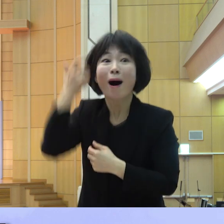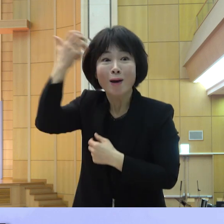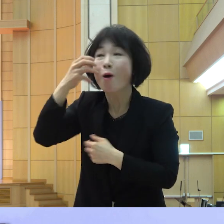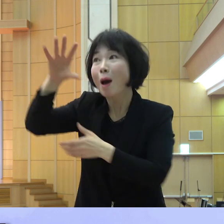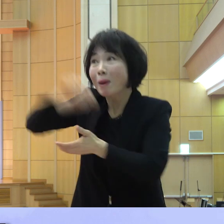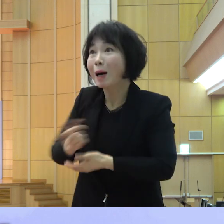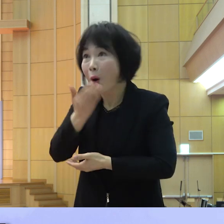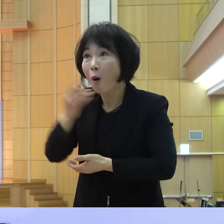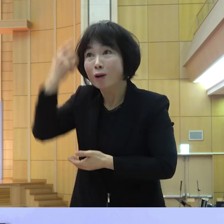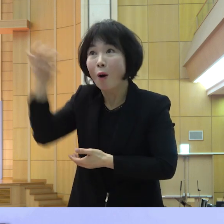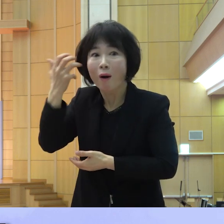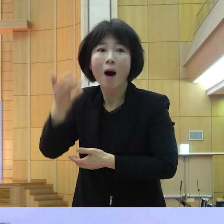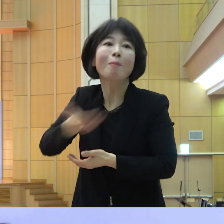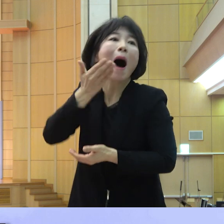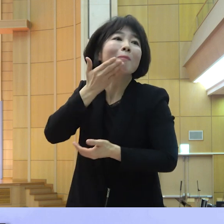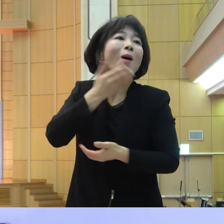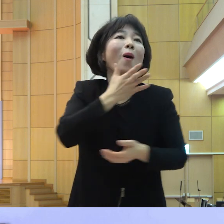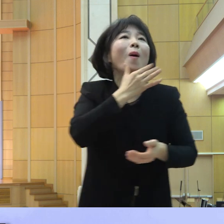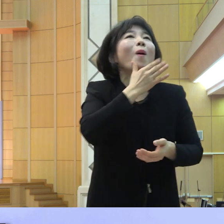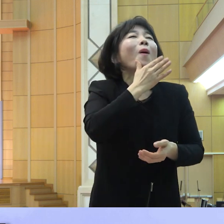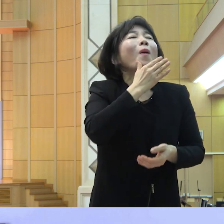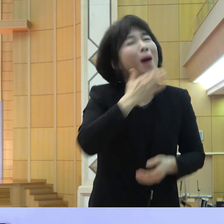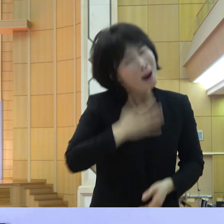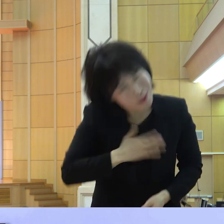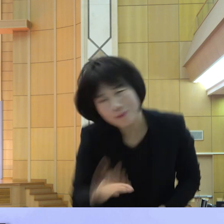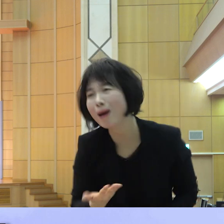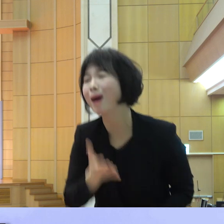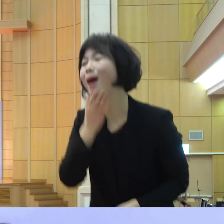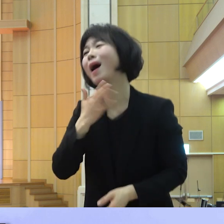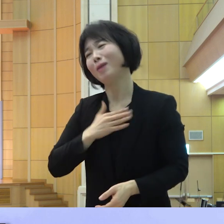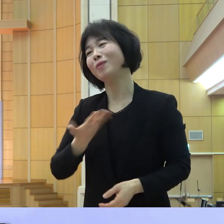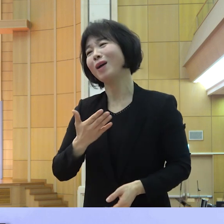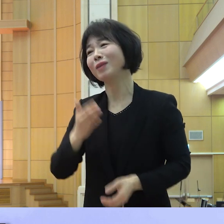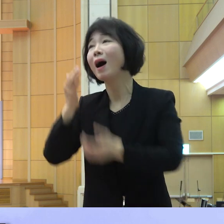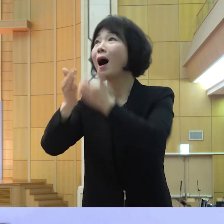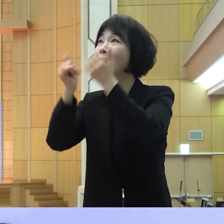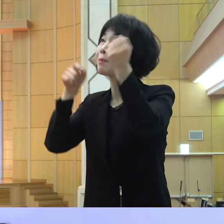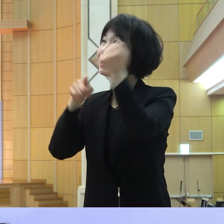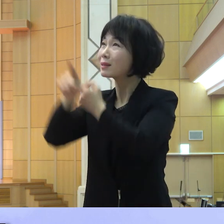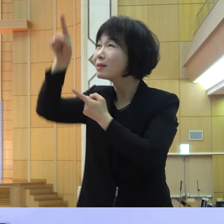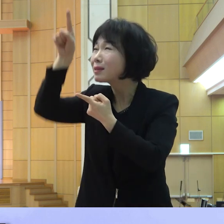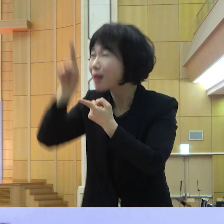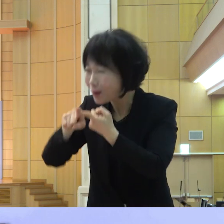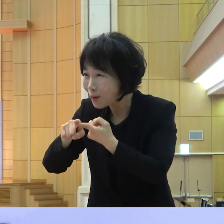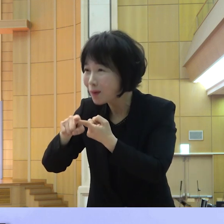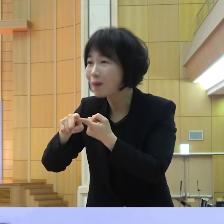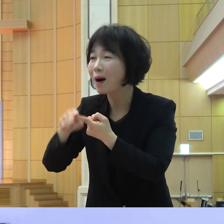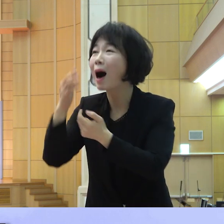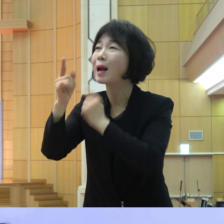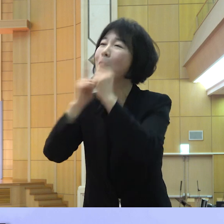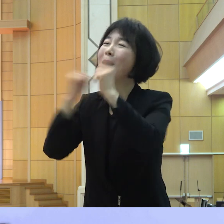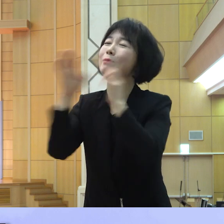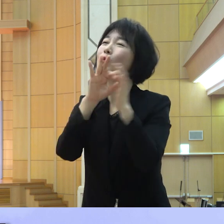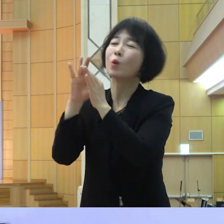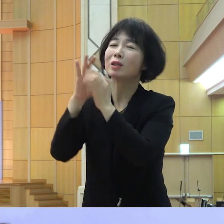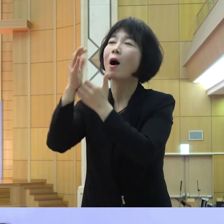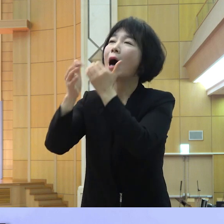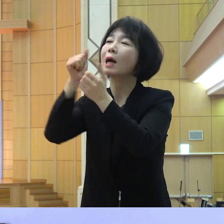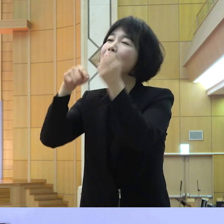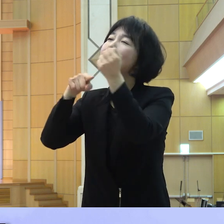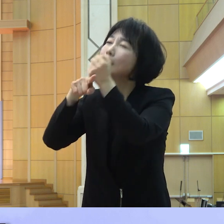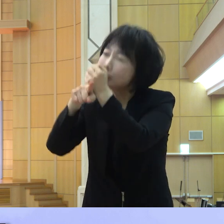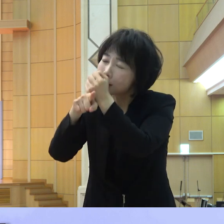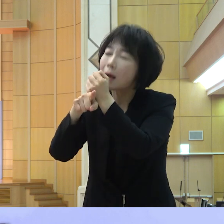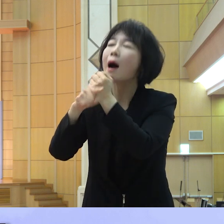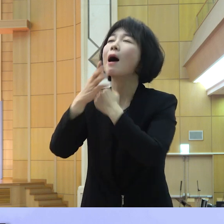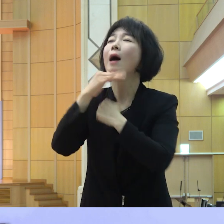그냥 말씀만, 성경 말씀만 들으면 돼요? 그게 아니라 하나님의 뜻대로 하나님의 말씀을 통해서 하나님의